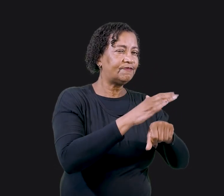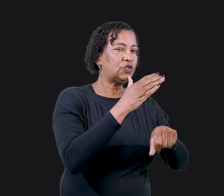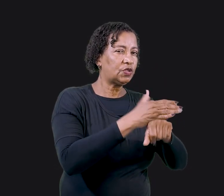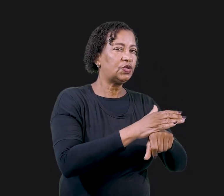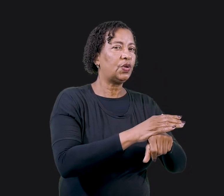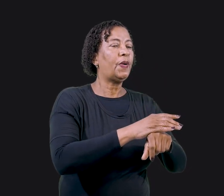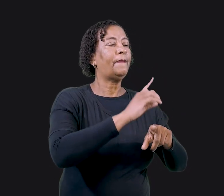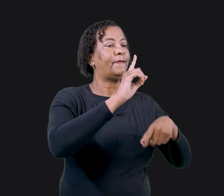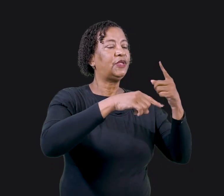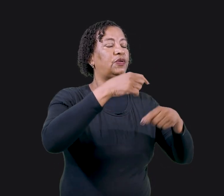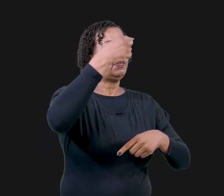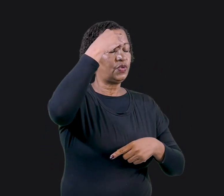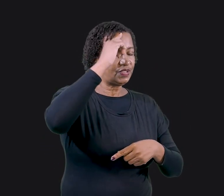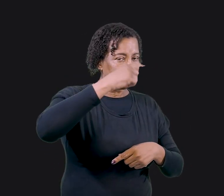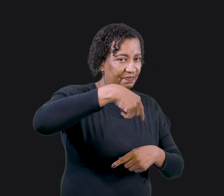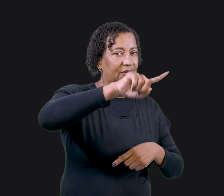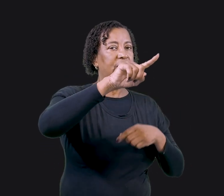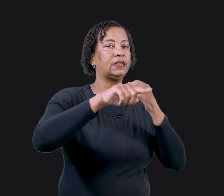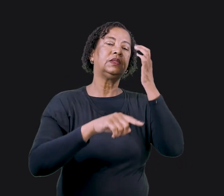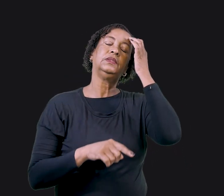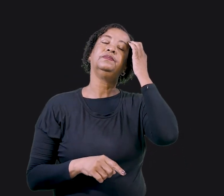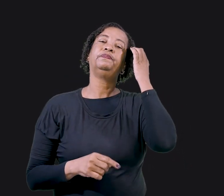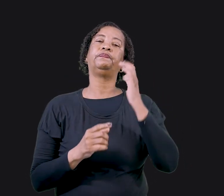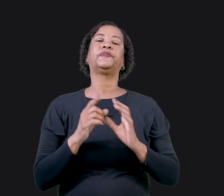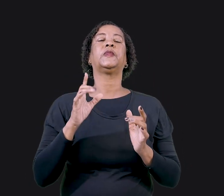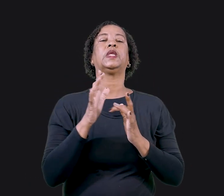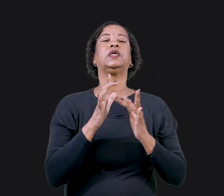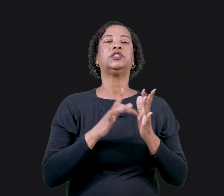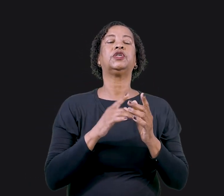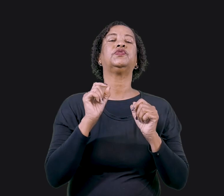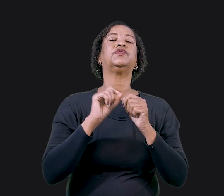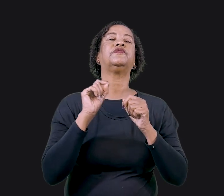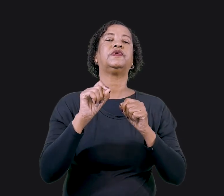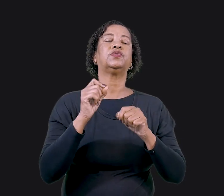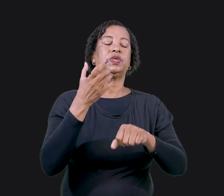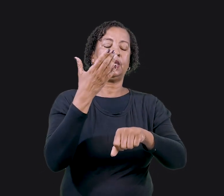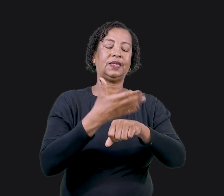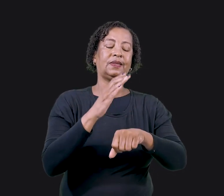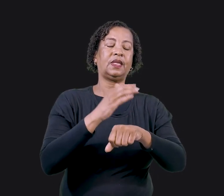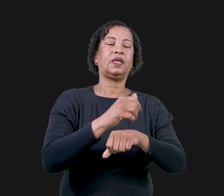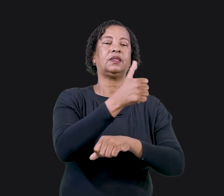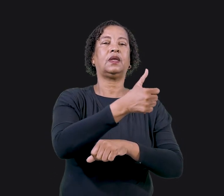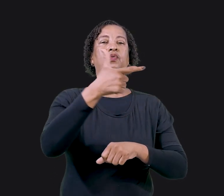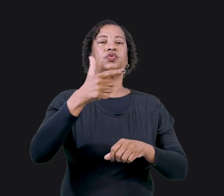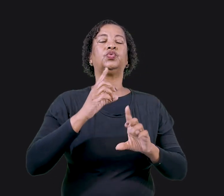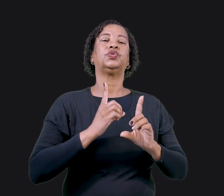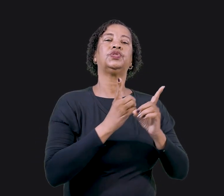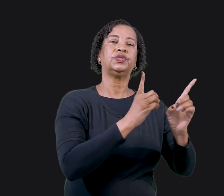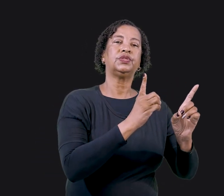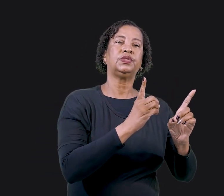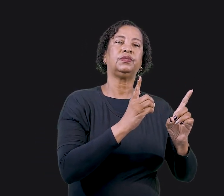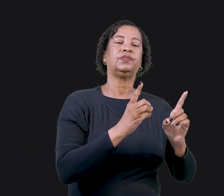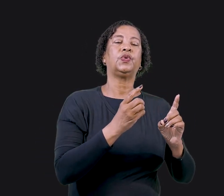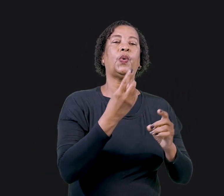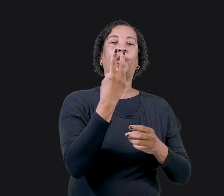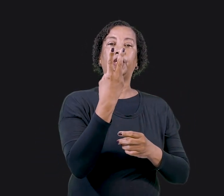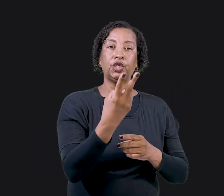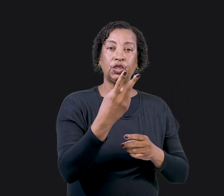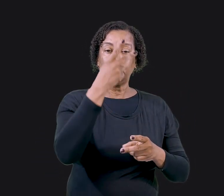enviá-los. Durante os seus 3 anos de ministério, Jesus teve como principal missão treinar os 12. Jesus também